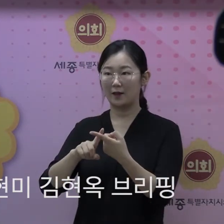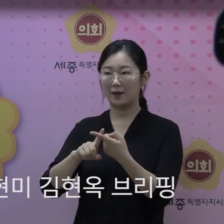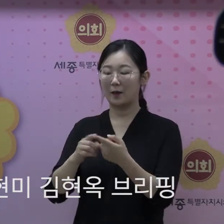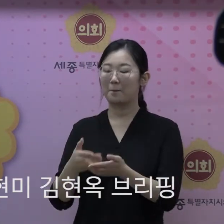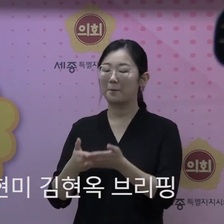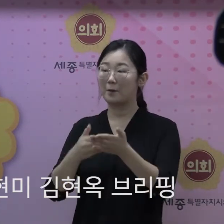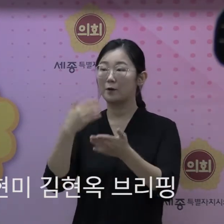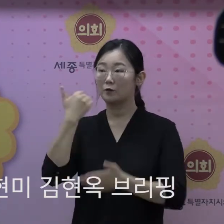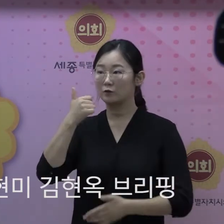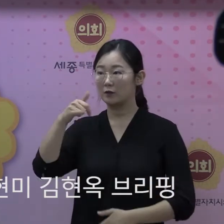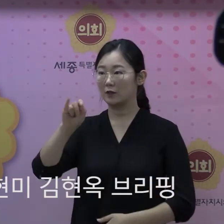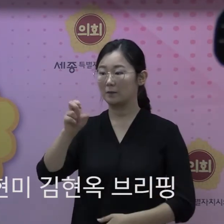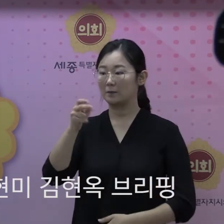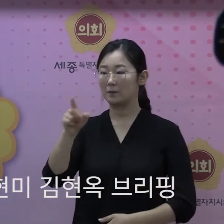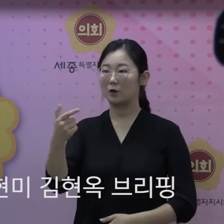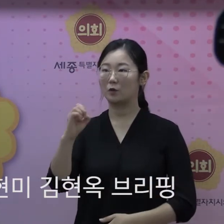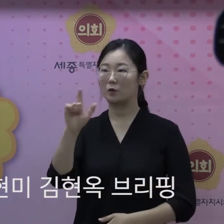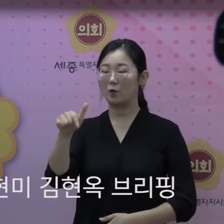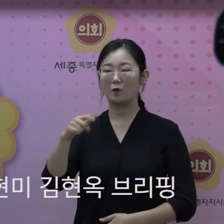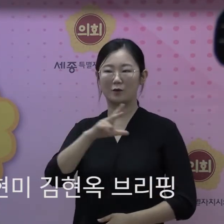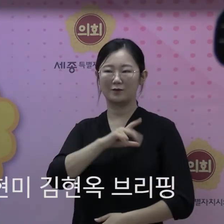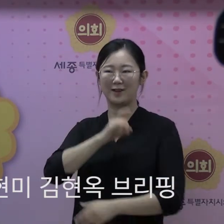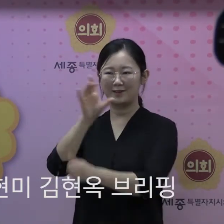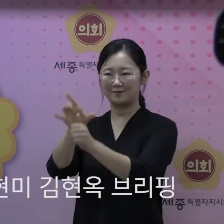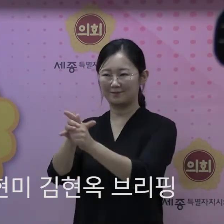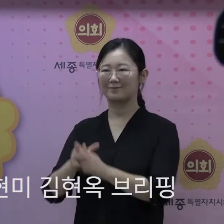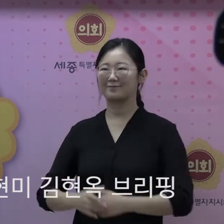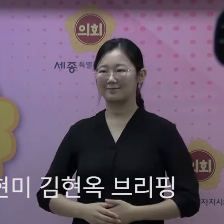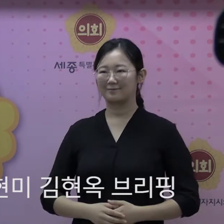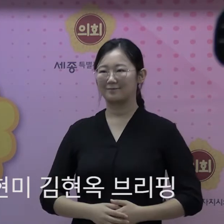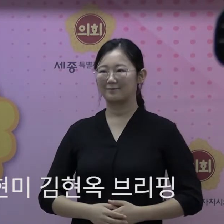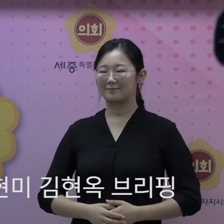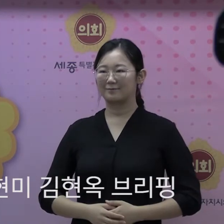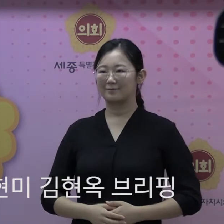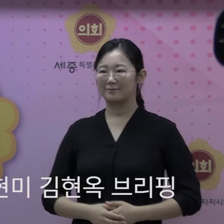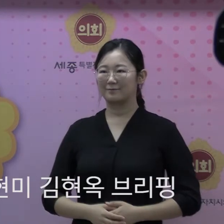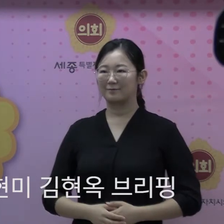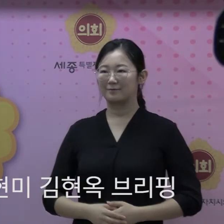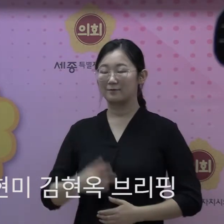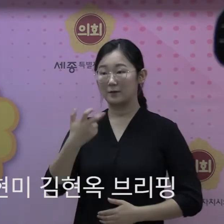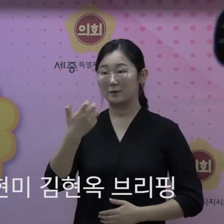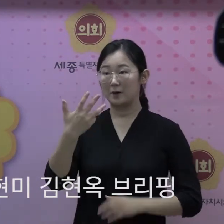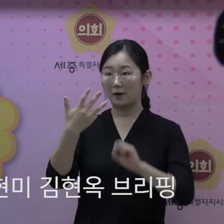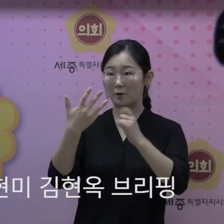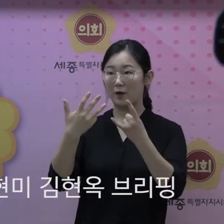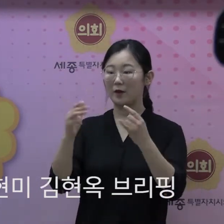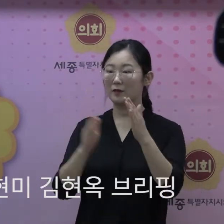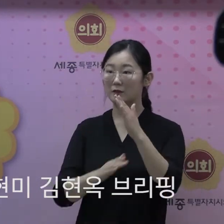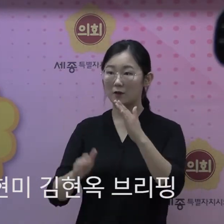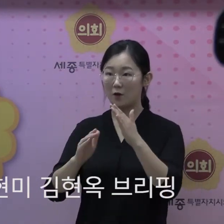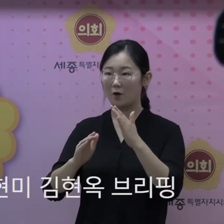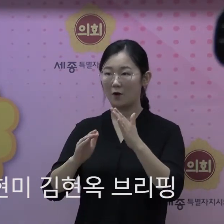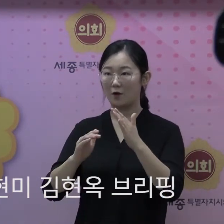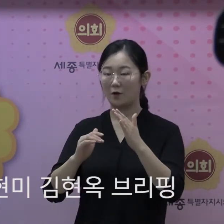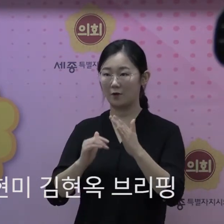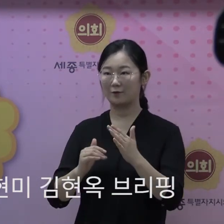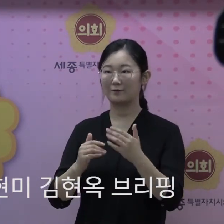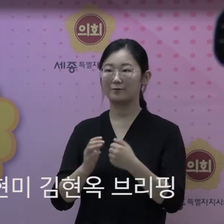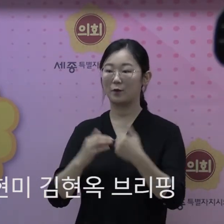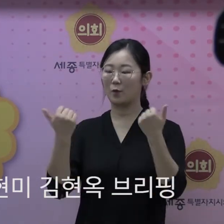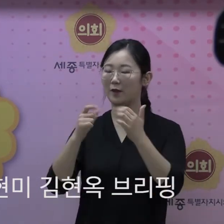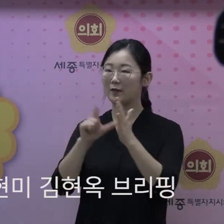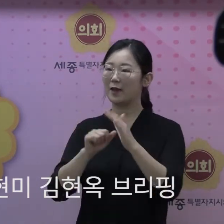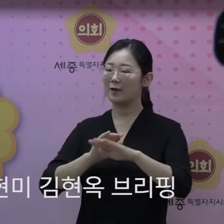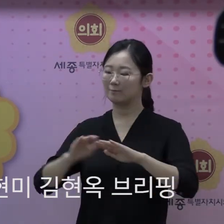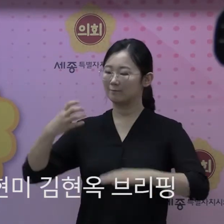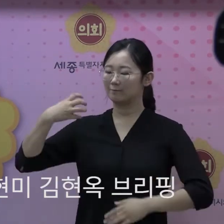대표 발의하신 김현욱 의원님께서 직접 설명드리겠습니다. 이상으로 제78회 정례에서 처리할 행정복지위원회